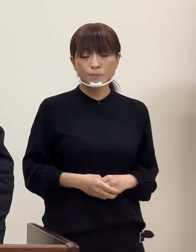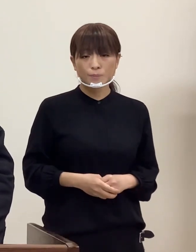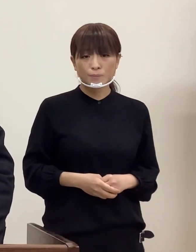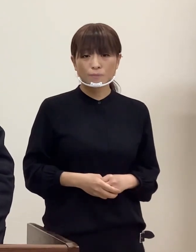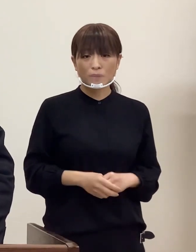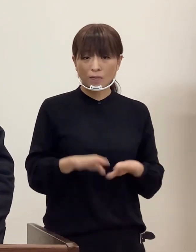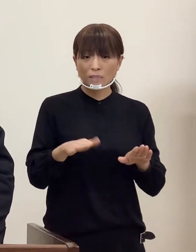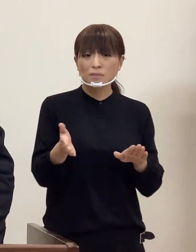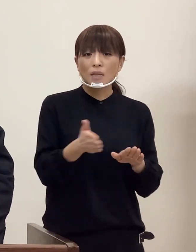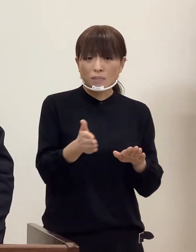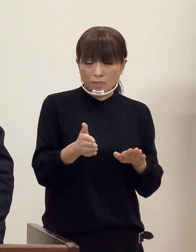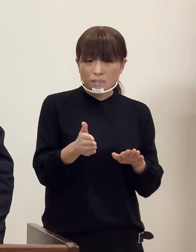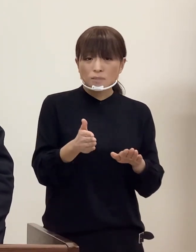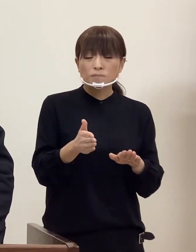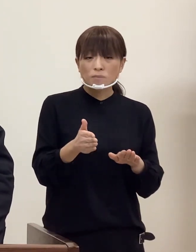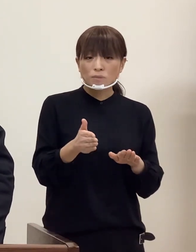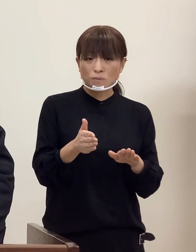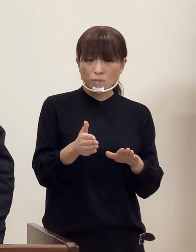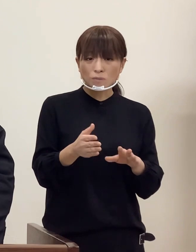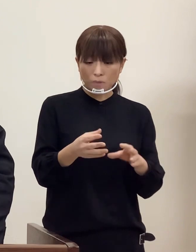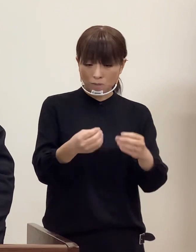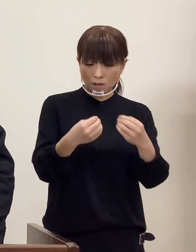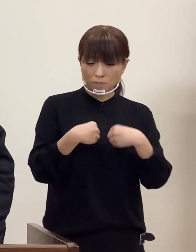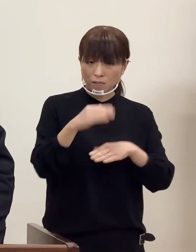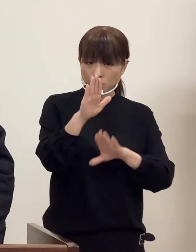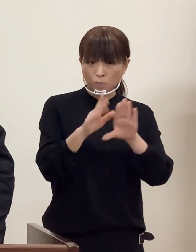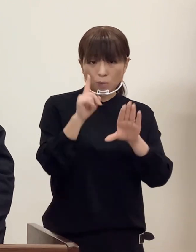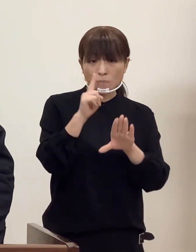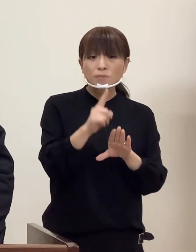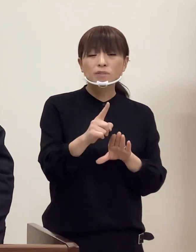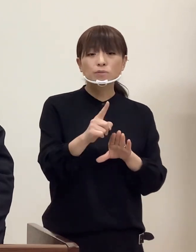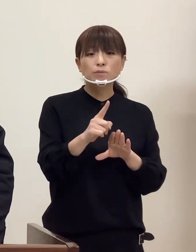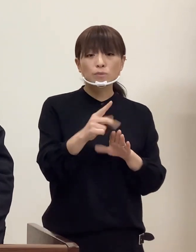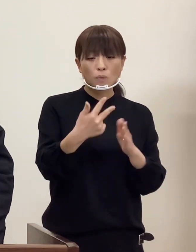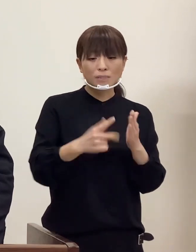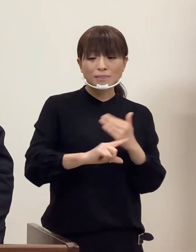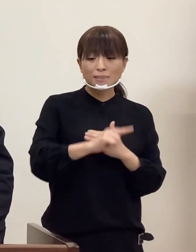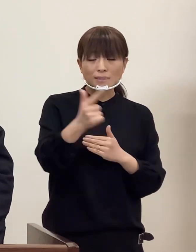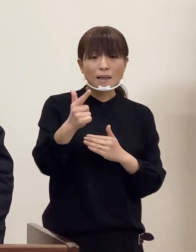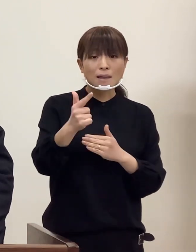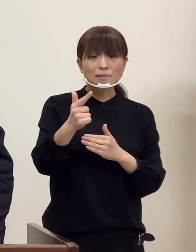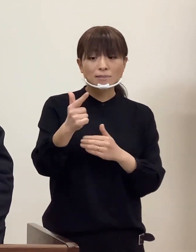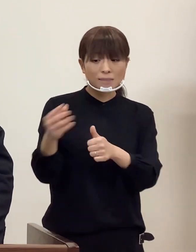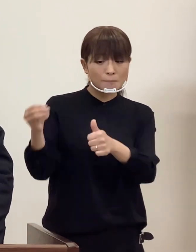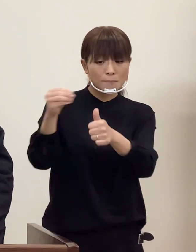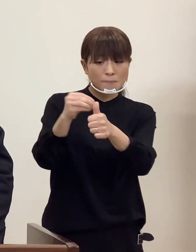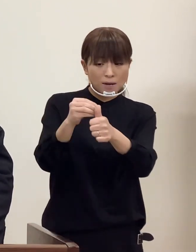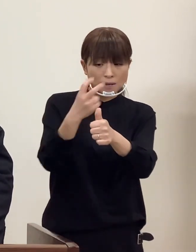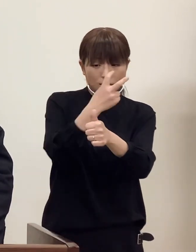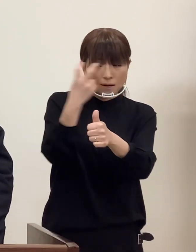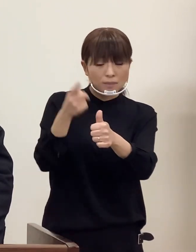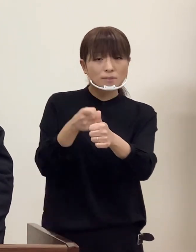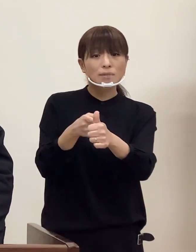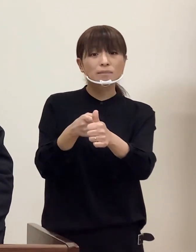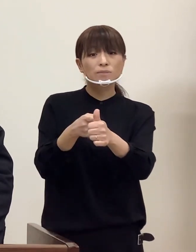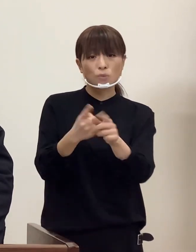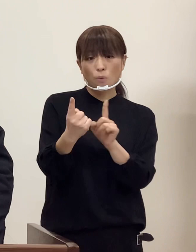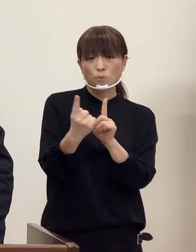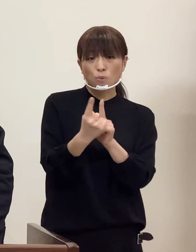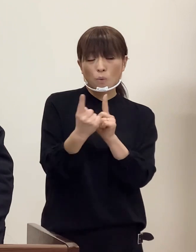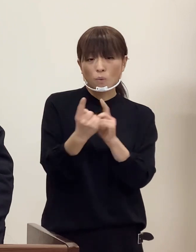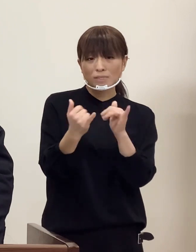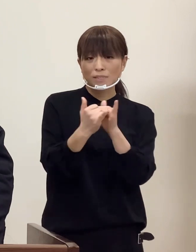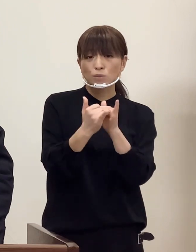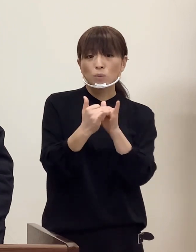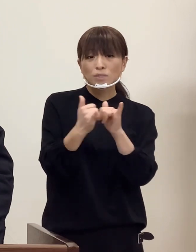で、最近の特徴的な傾向を申し上げますと、市外で確認された感染者の濃厚接